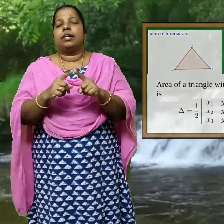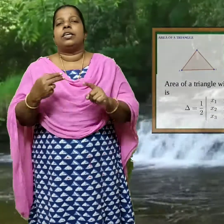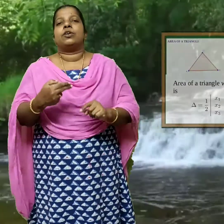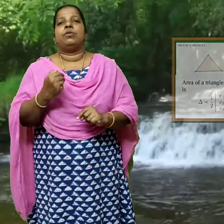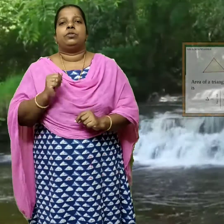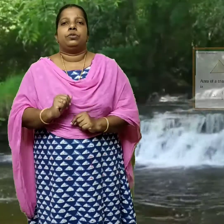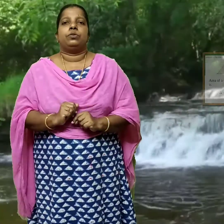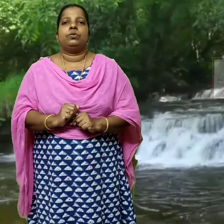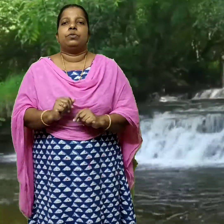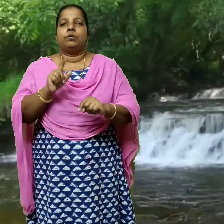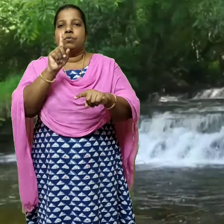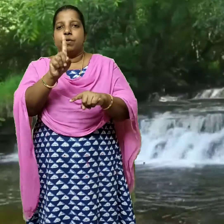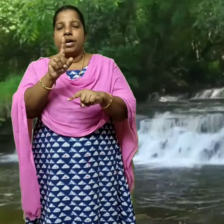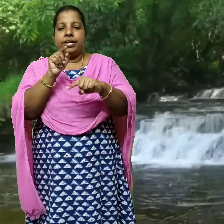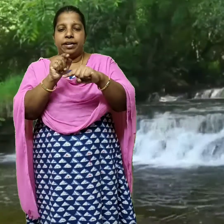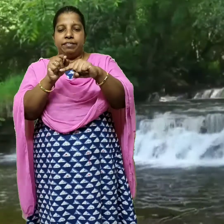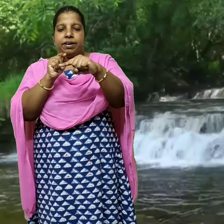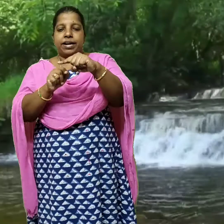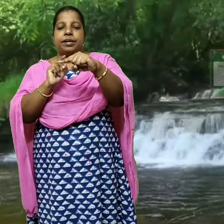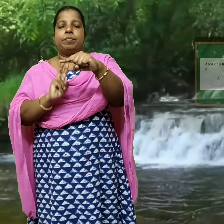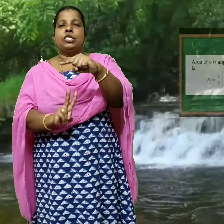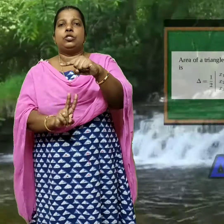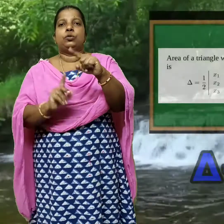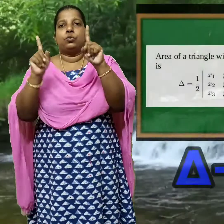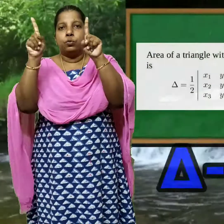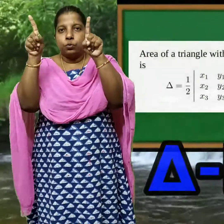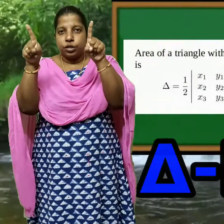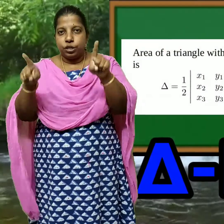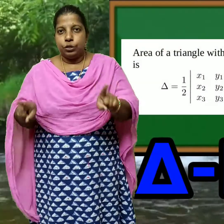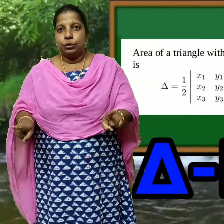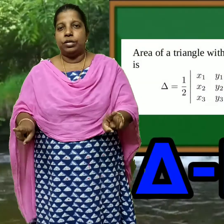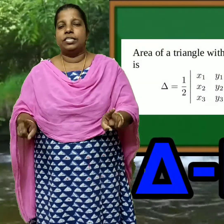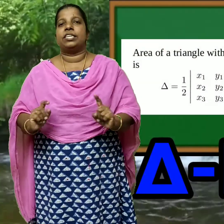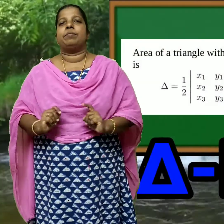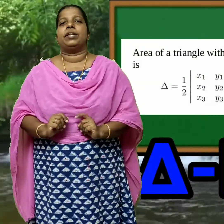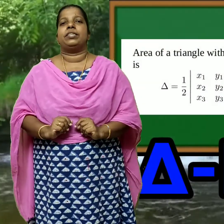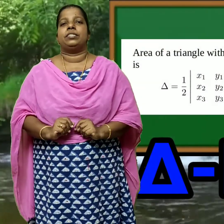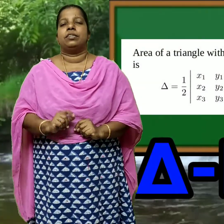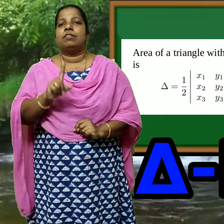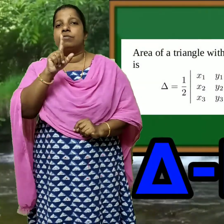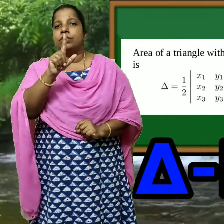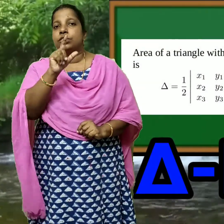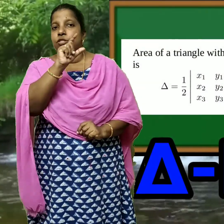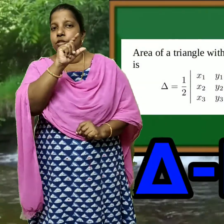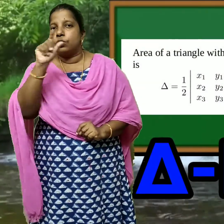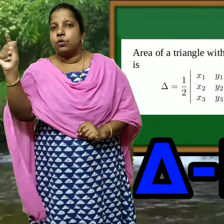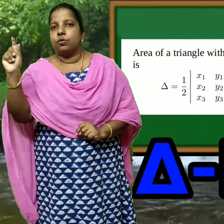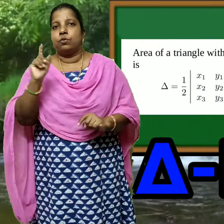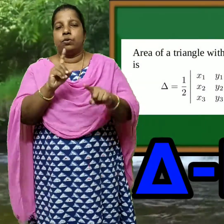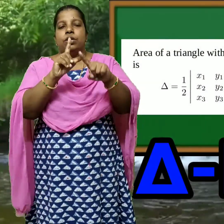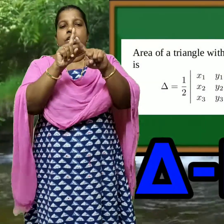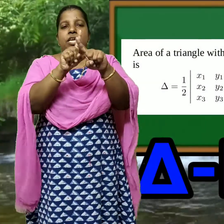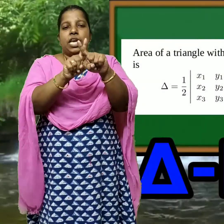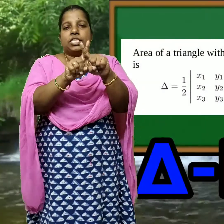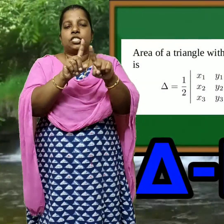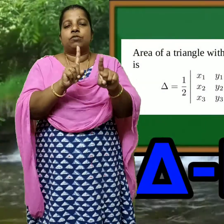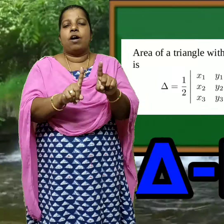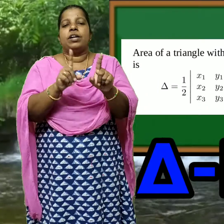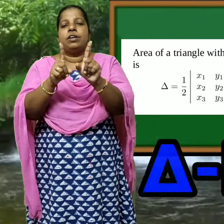to 1 divided by 2 into determinant first row